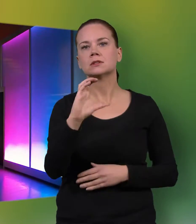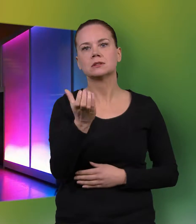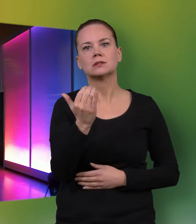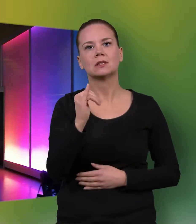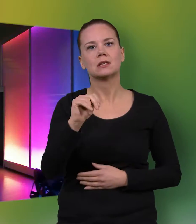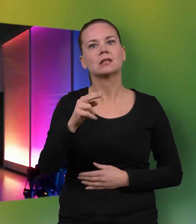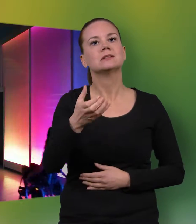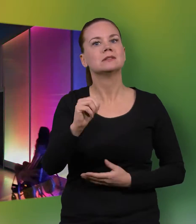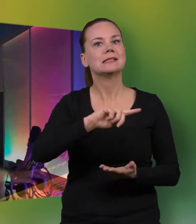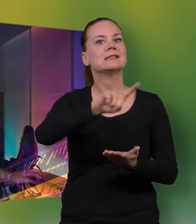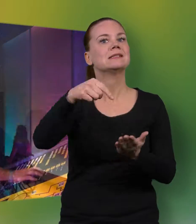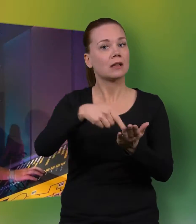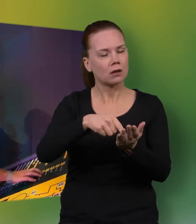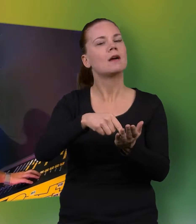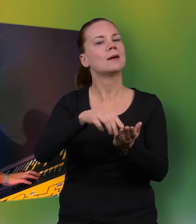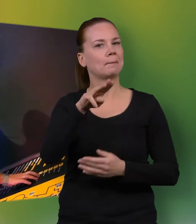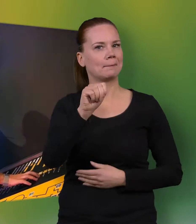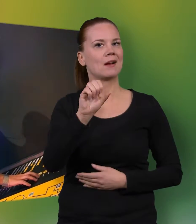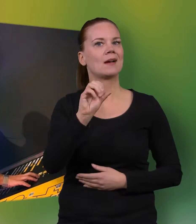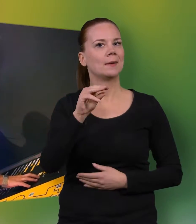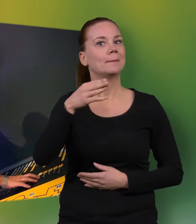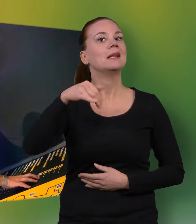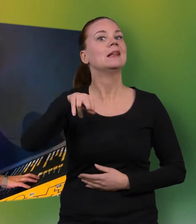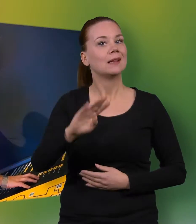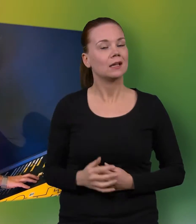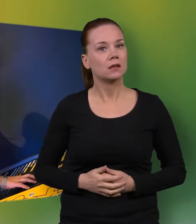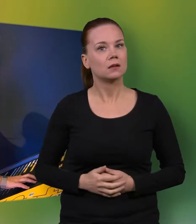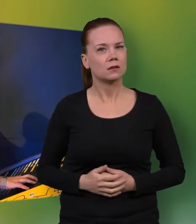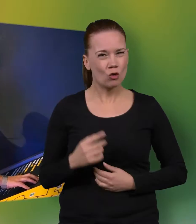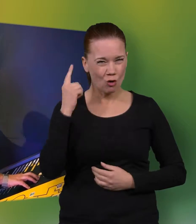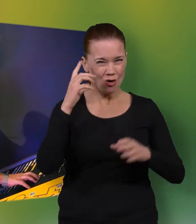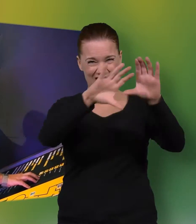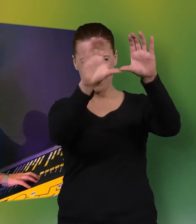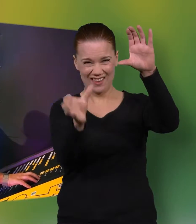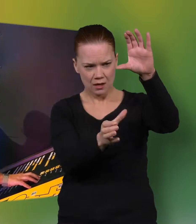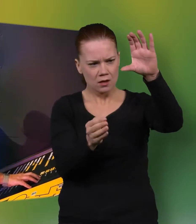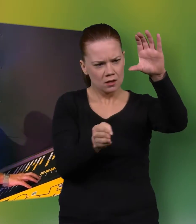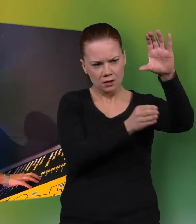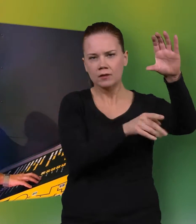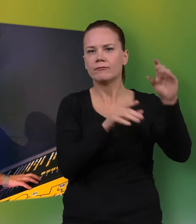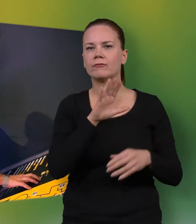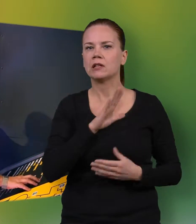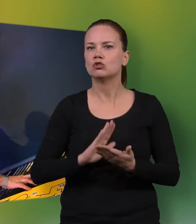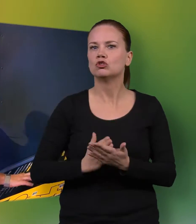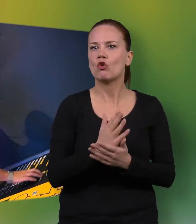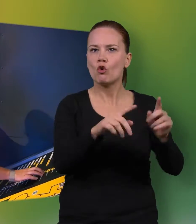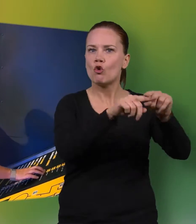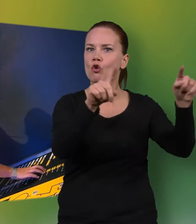vårt Science Center Megamind. Utanför hörselgången finns en taktil karta som hjälper dig att hitta in i utställningen.